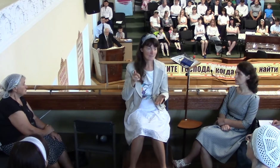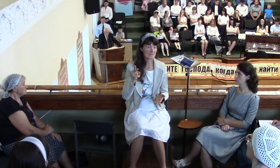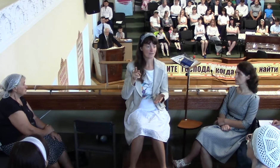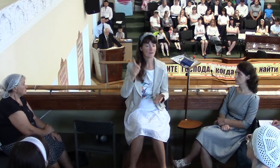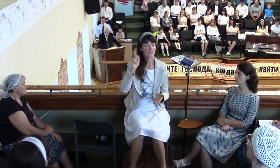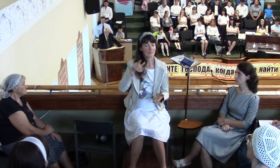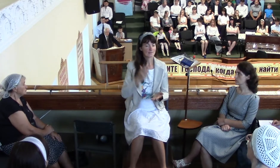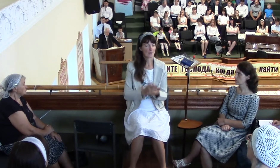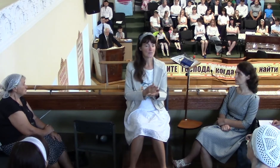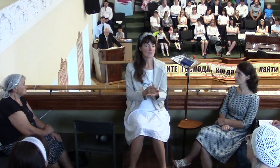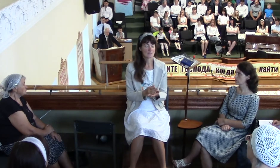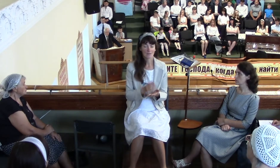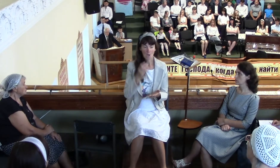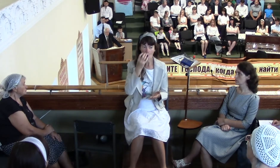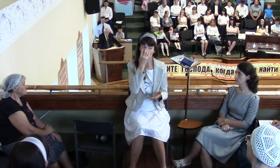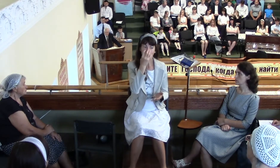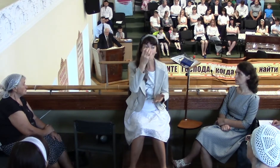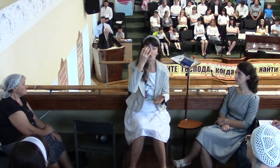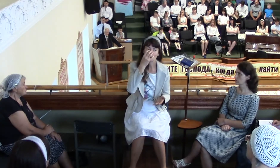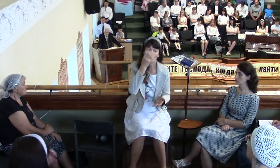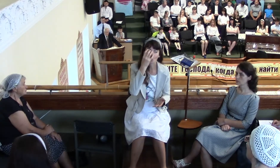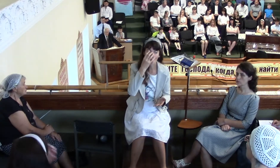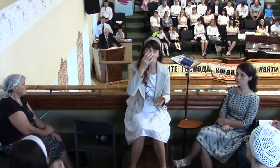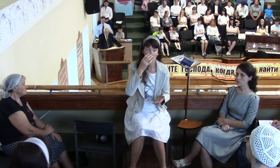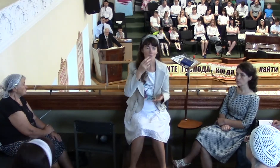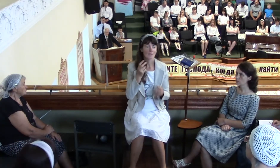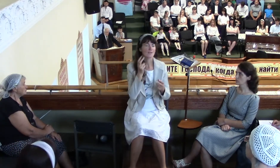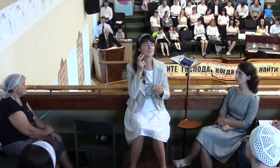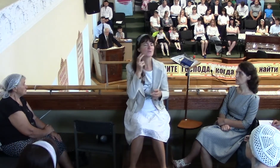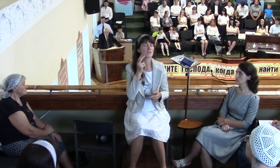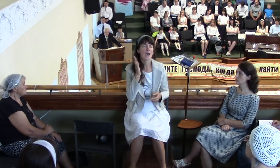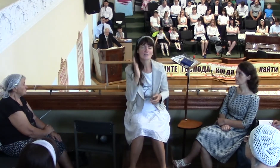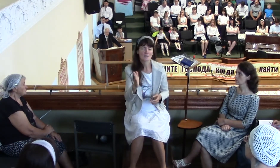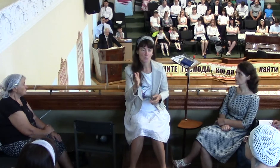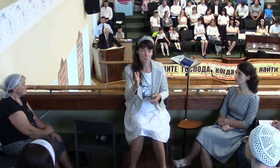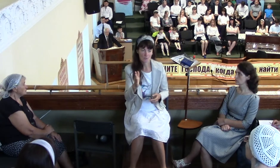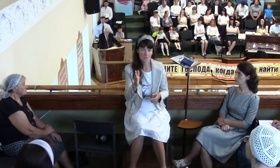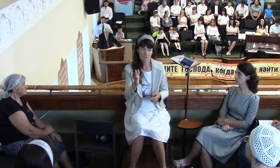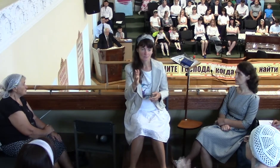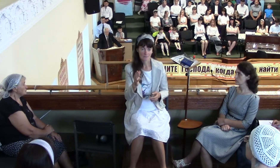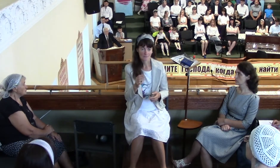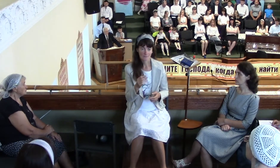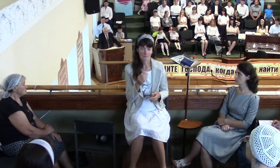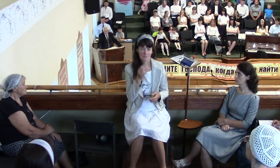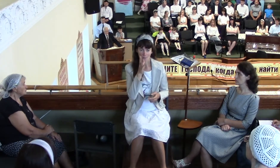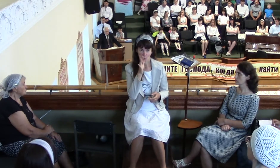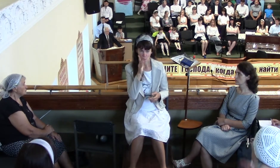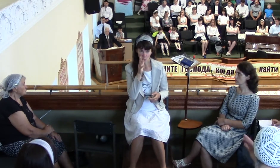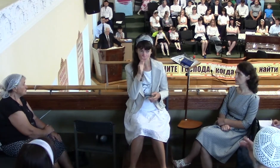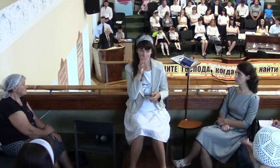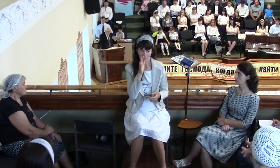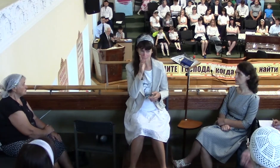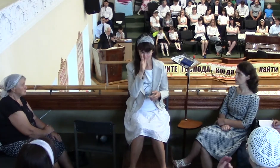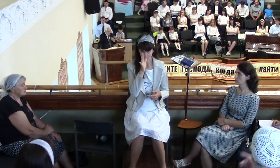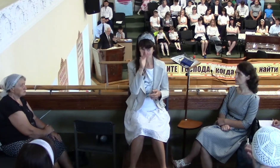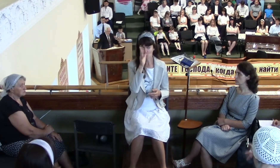Пациент опустил голову, говорит: доктор, проблема в том, что я-то клоун. Это я.